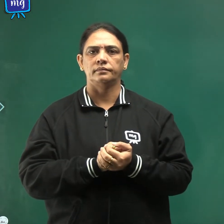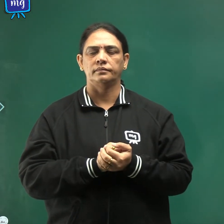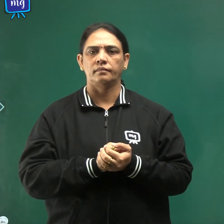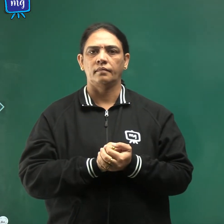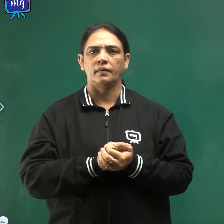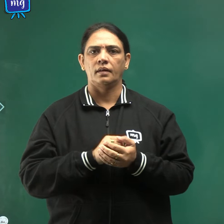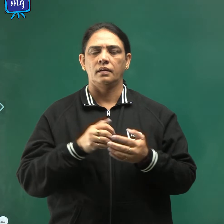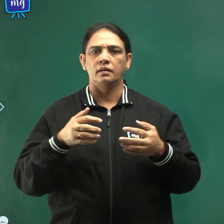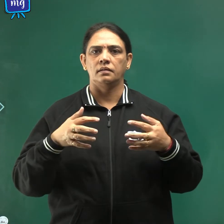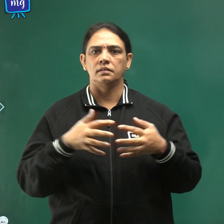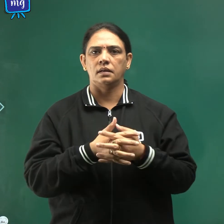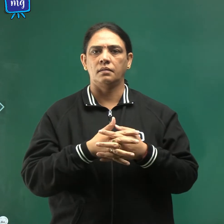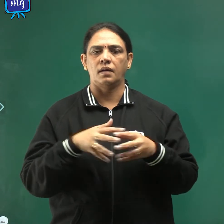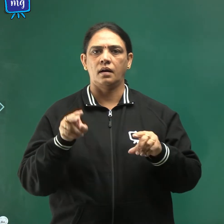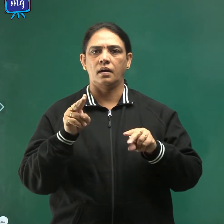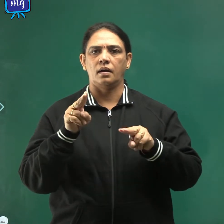सिग्मा एफ एक्स